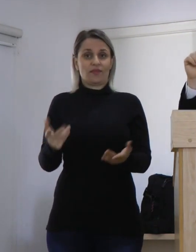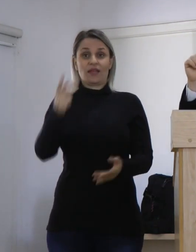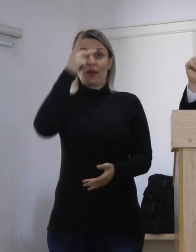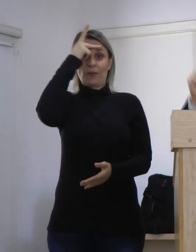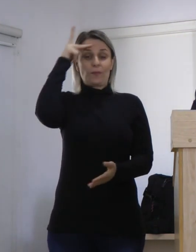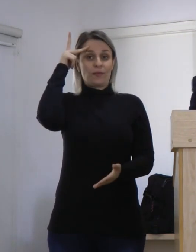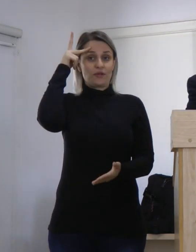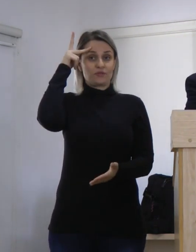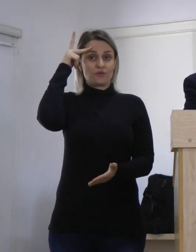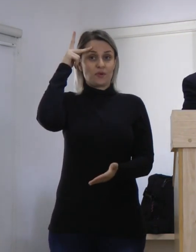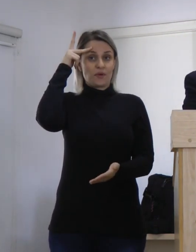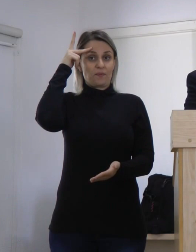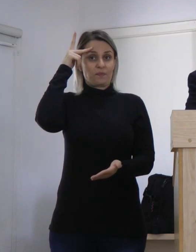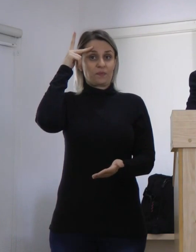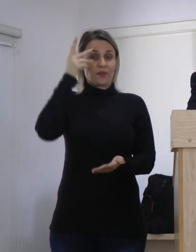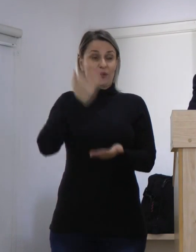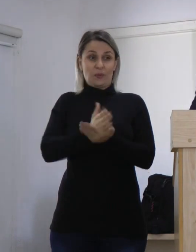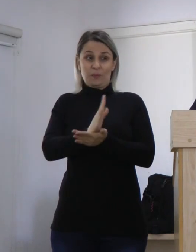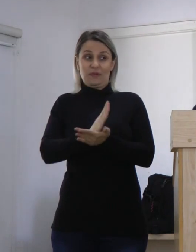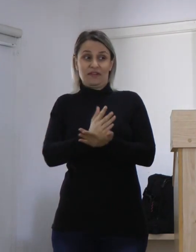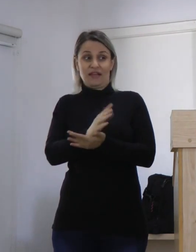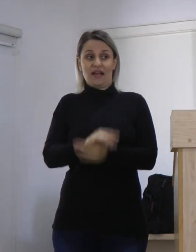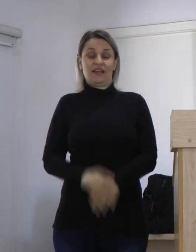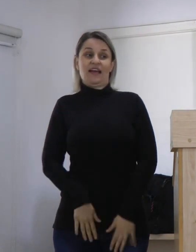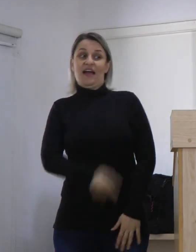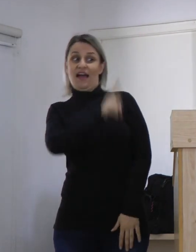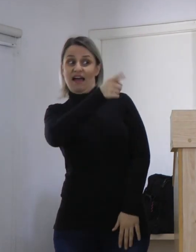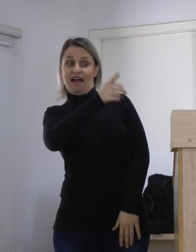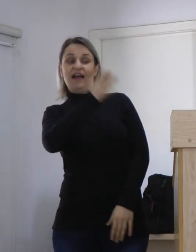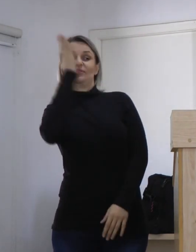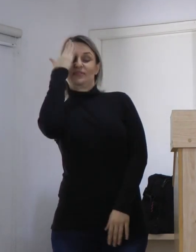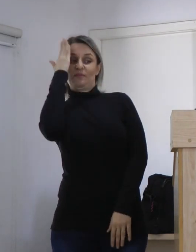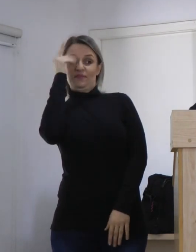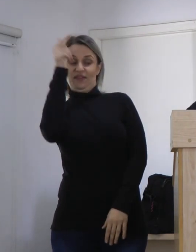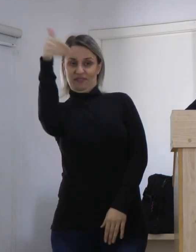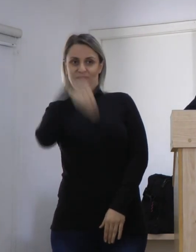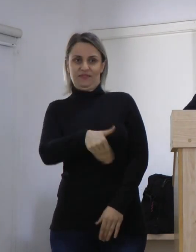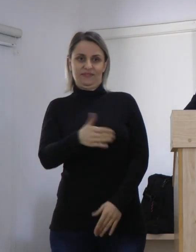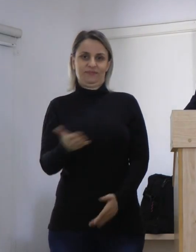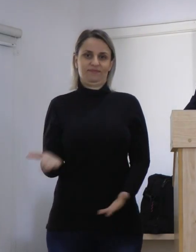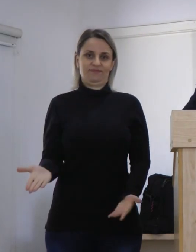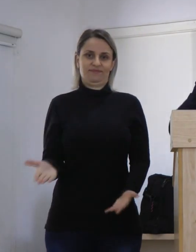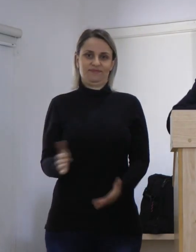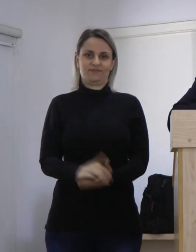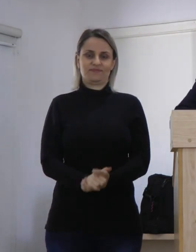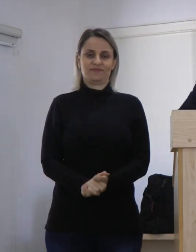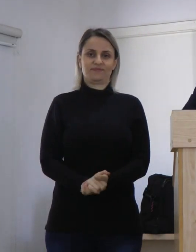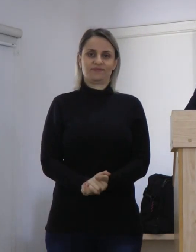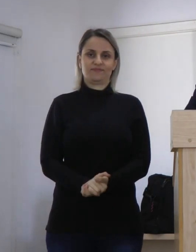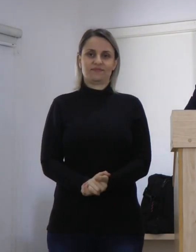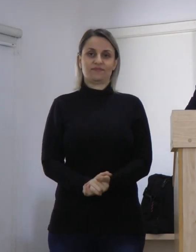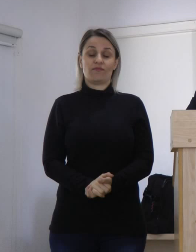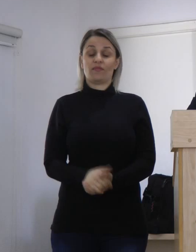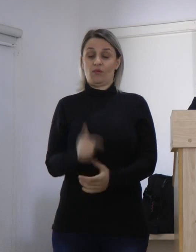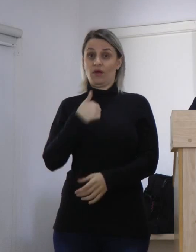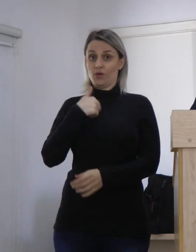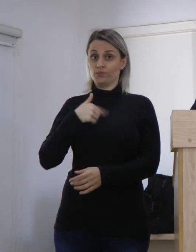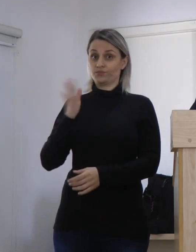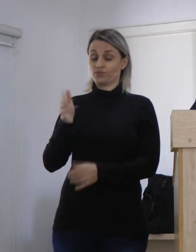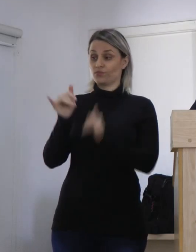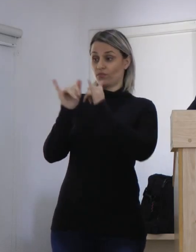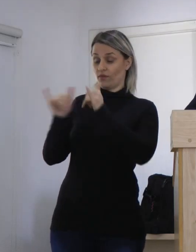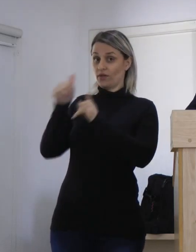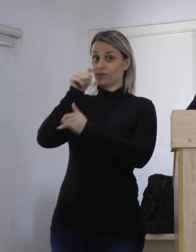complicada, eu tinha certeza que você vinha parar aqui também. Então o que a gente vai fazer? Eu já falei para minha esposa,